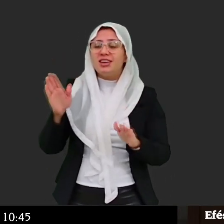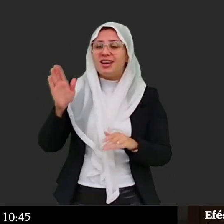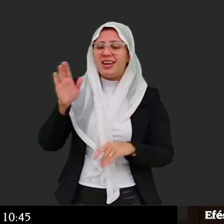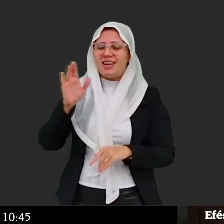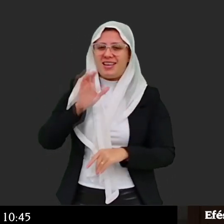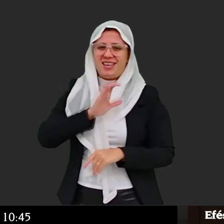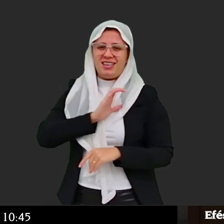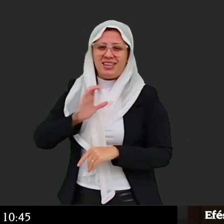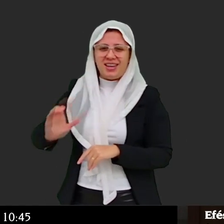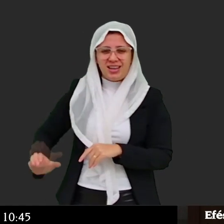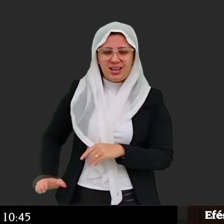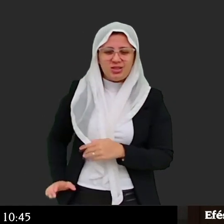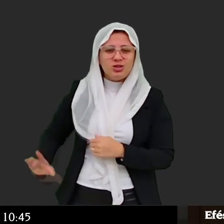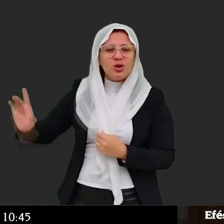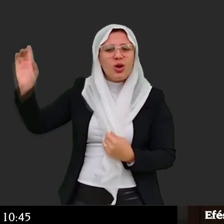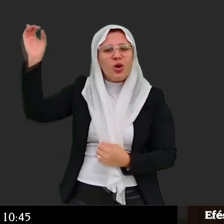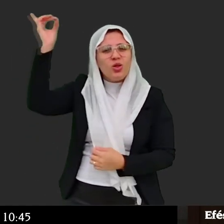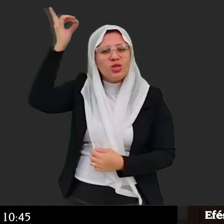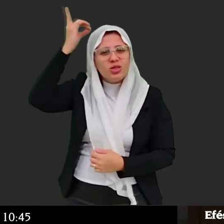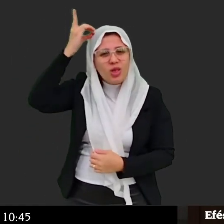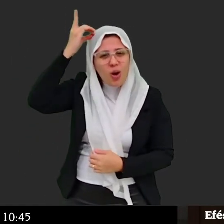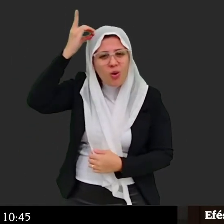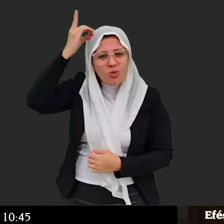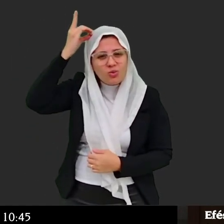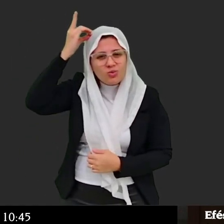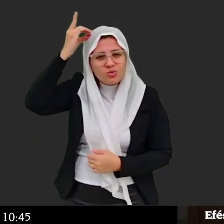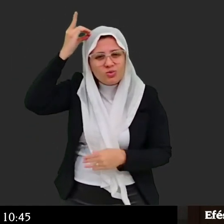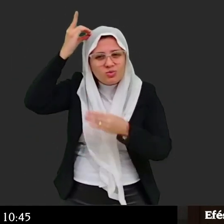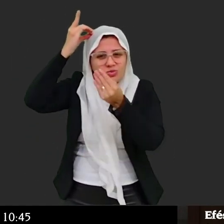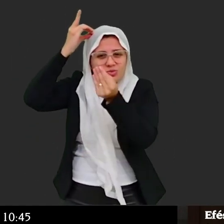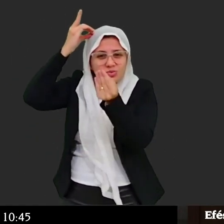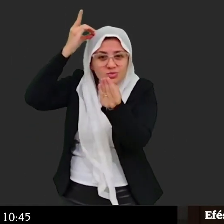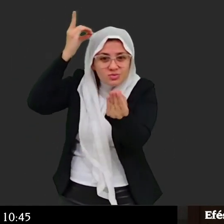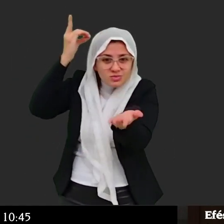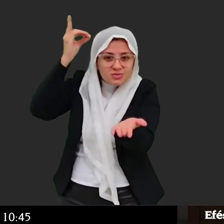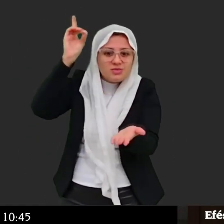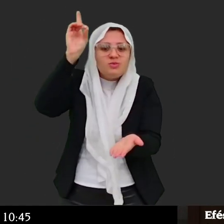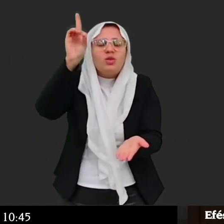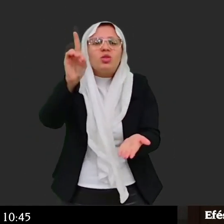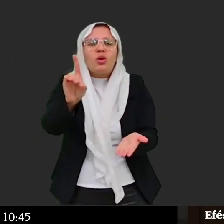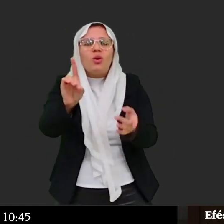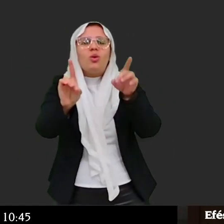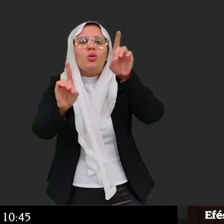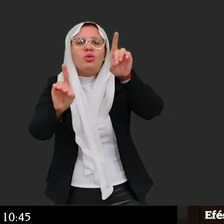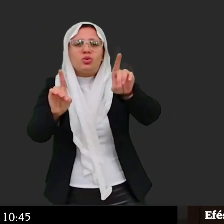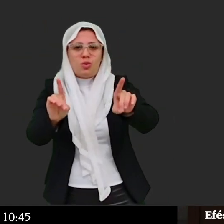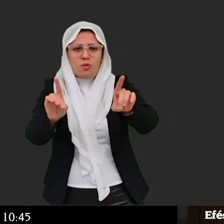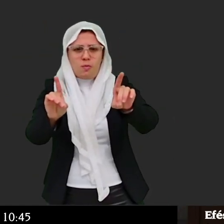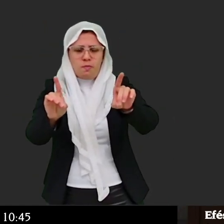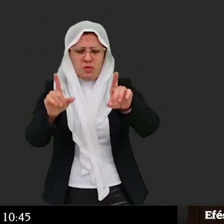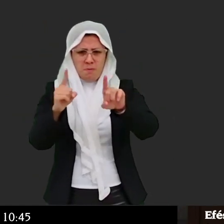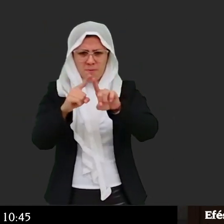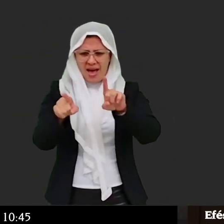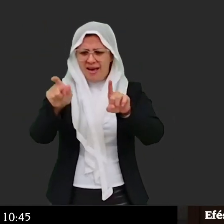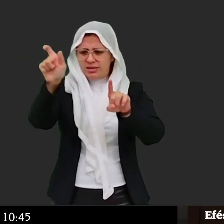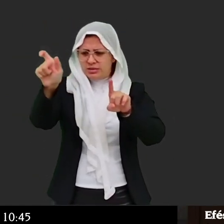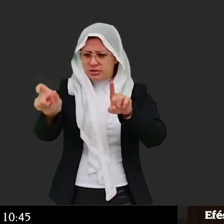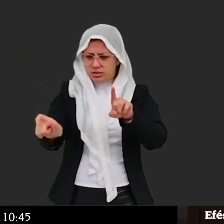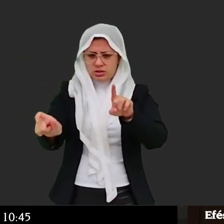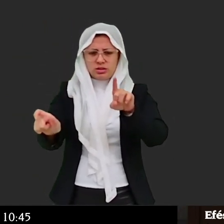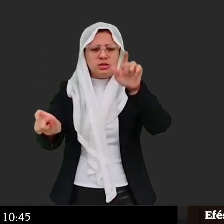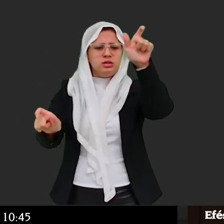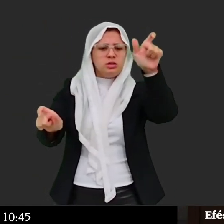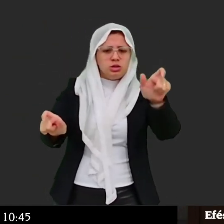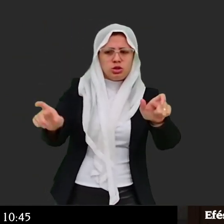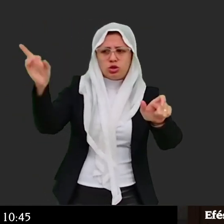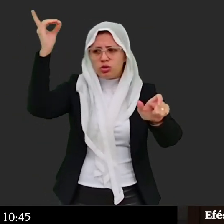Então, este agraciamento de Deus que foi feito a cada um de nós, não é exatamente a mesma medida